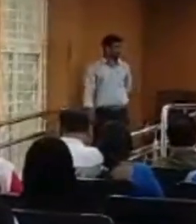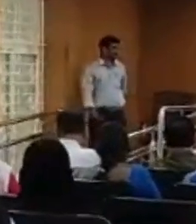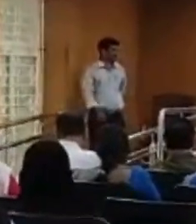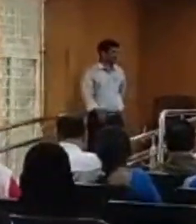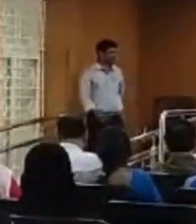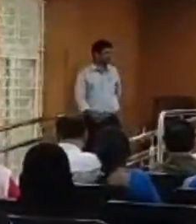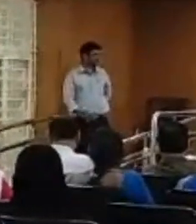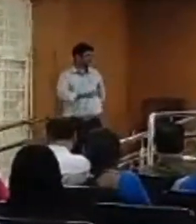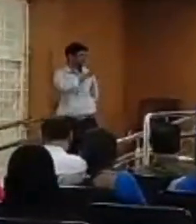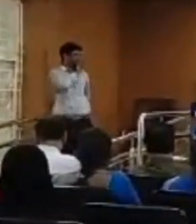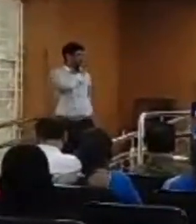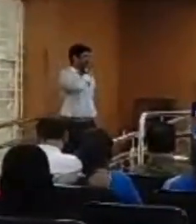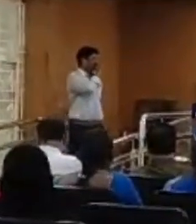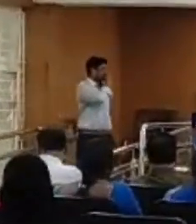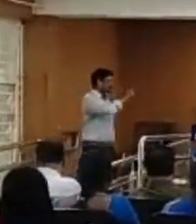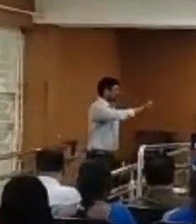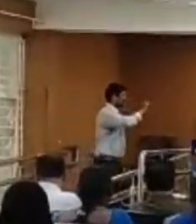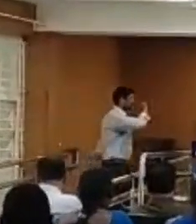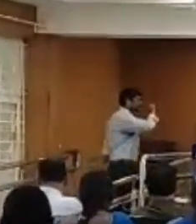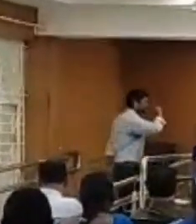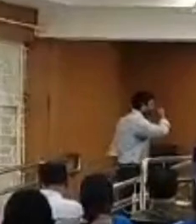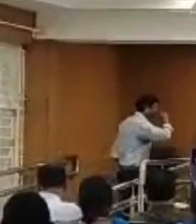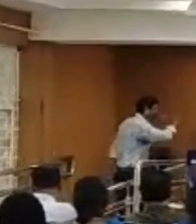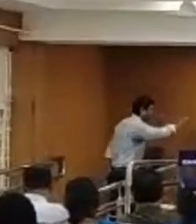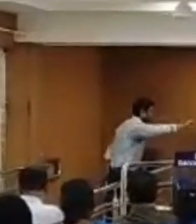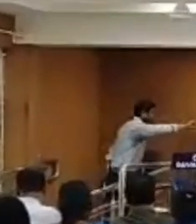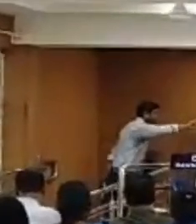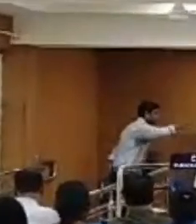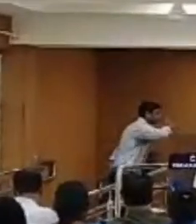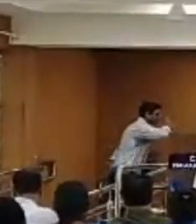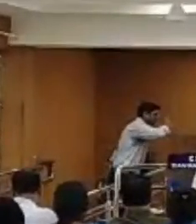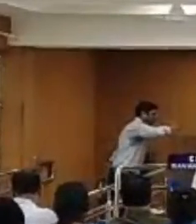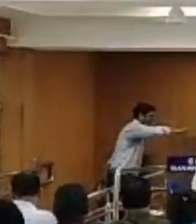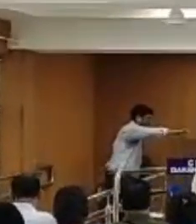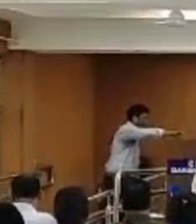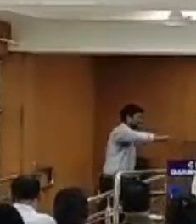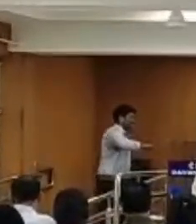ಮೇಡಮ್ ಅವರಿಗೂ ತುಂಬಾ ಥ್ಯಾಂಕ್ಸ್ ಹೇಳಬೇಕು. ನಾನು